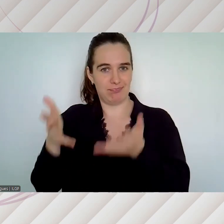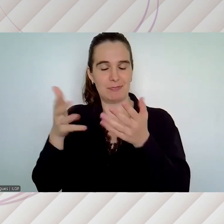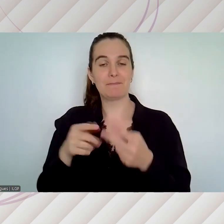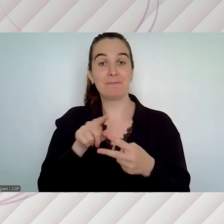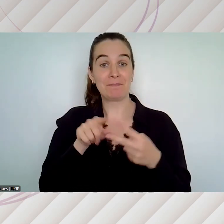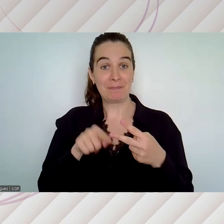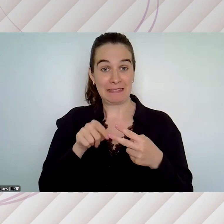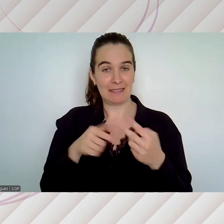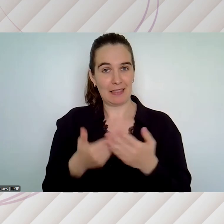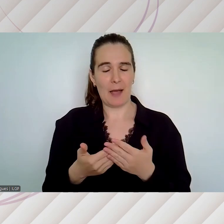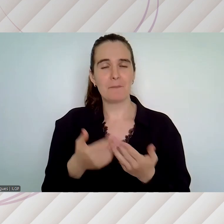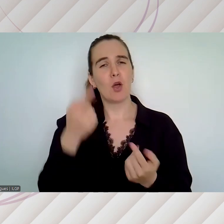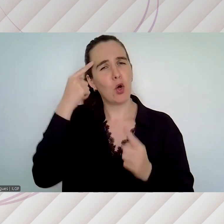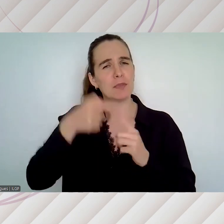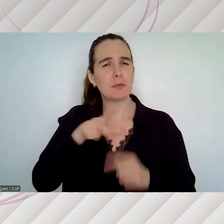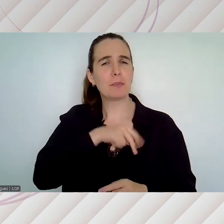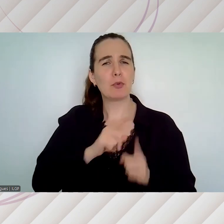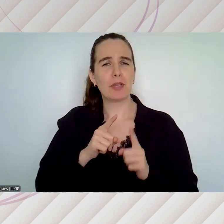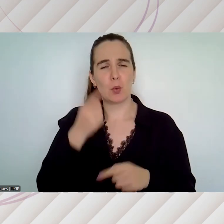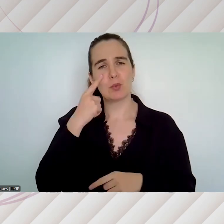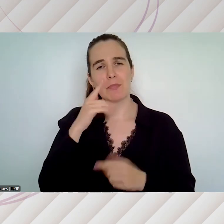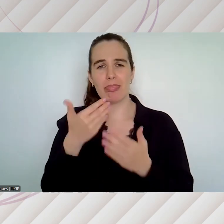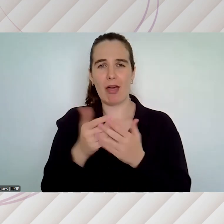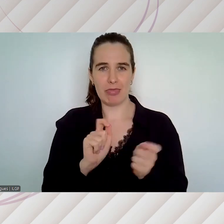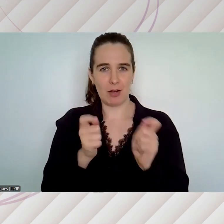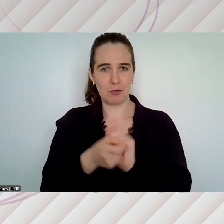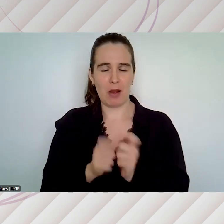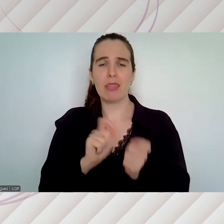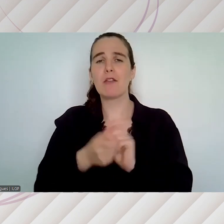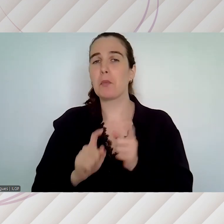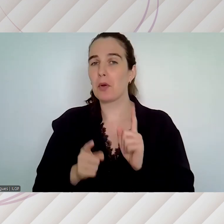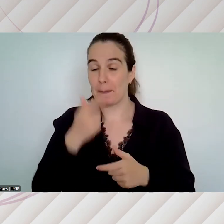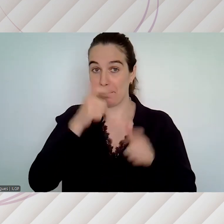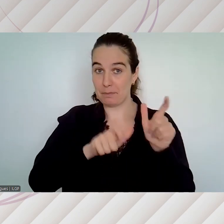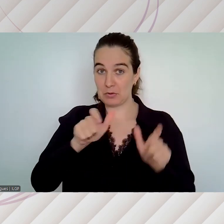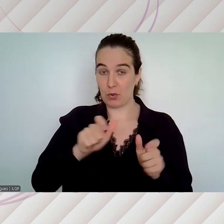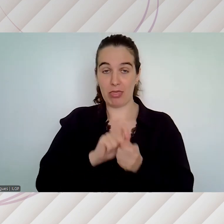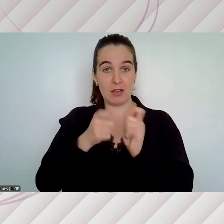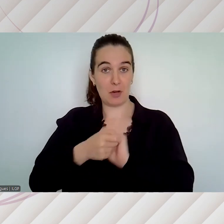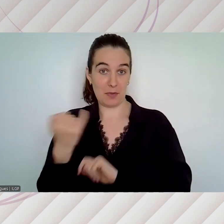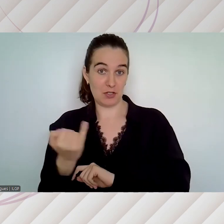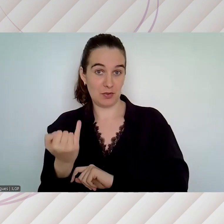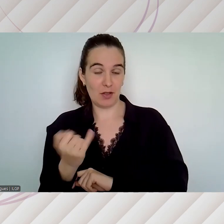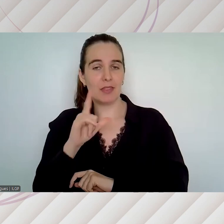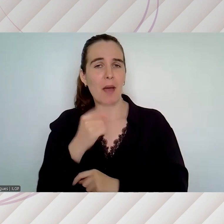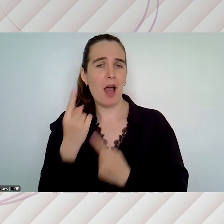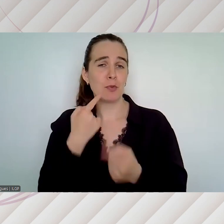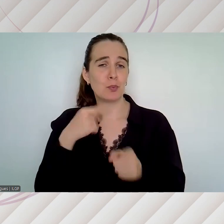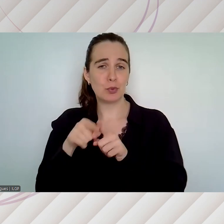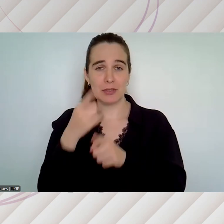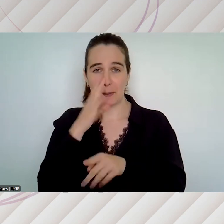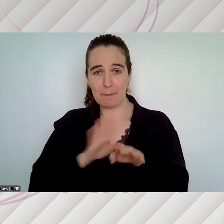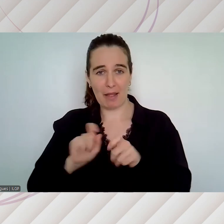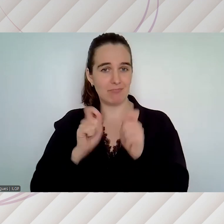conhecimento transforma. Transforma as pessoas, as instituições e, claro, transforma também políticas e